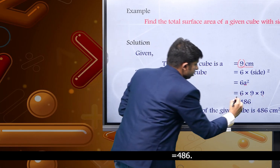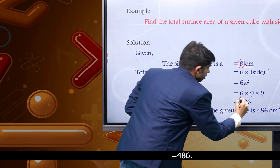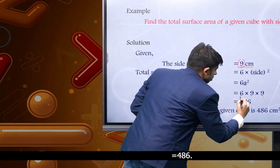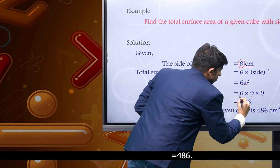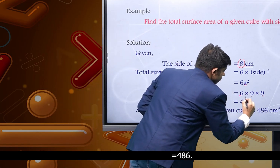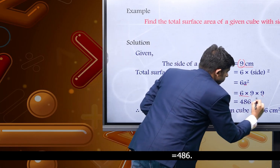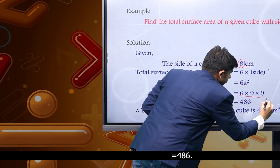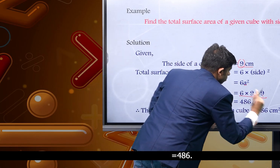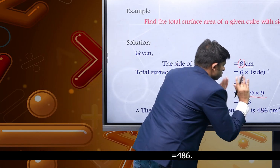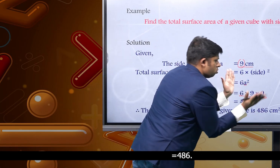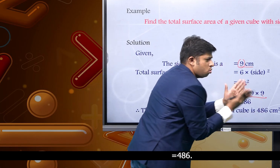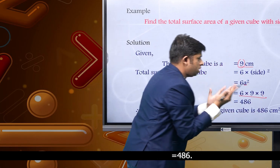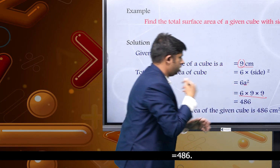बरोबर 486.